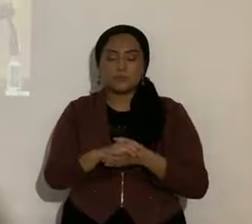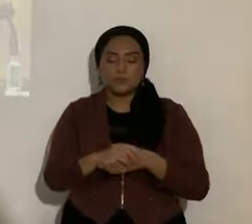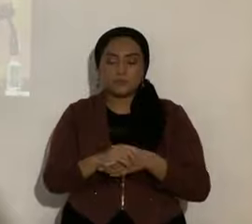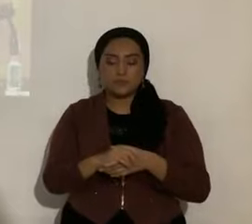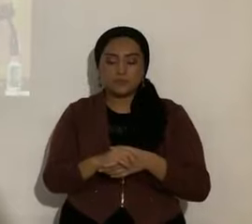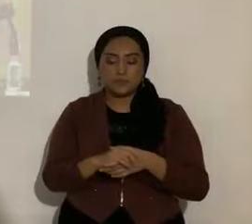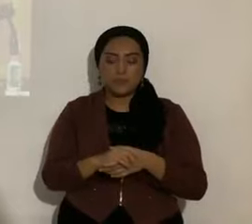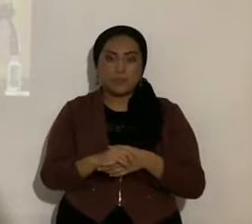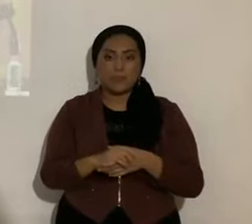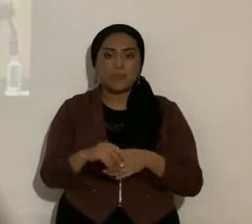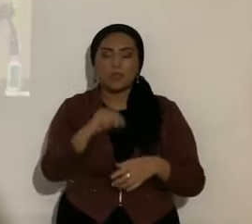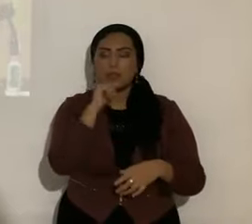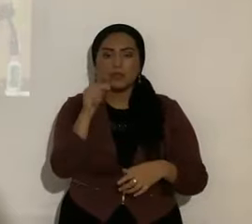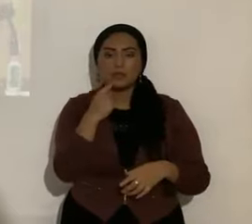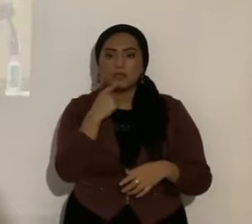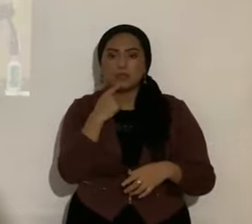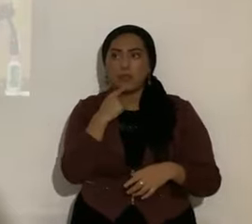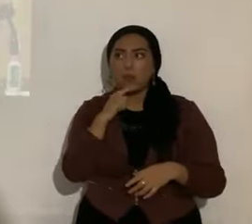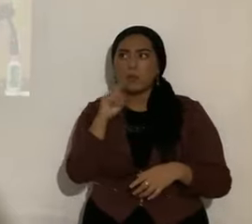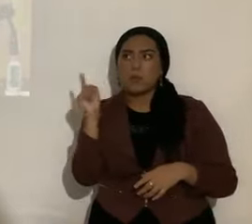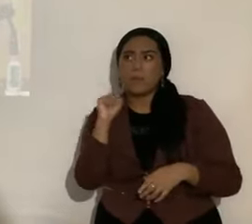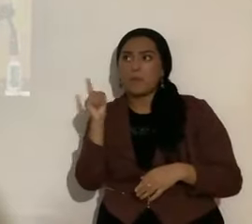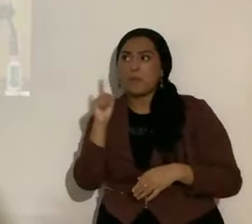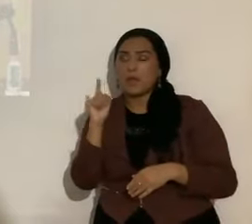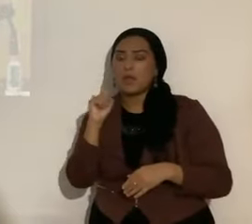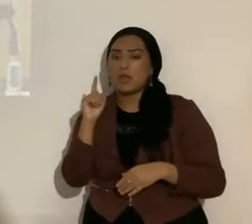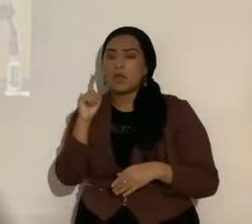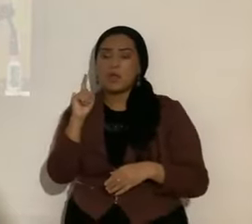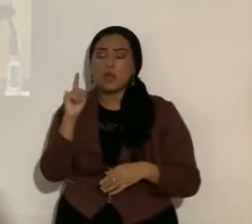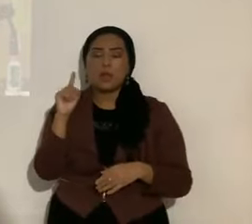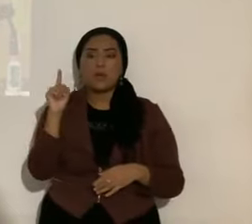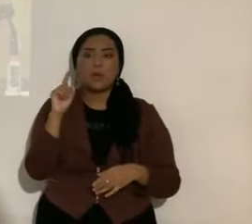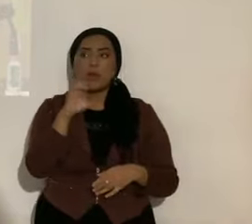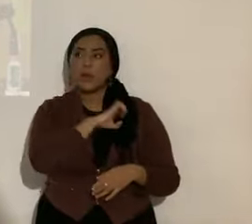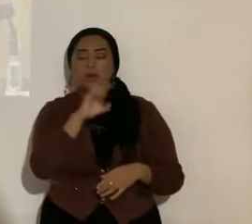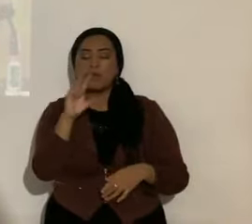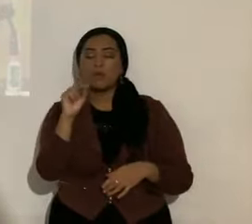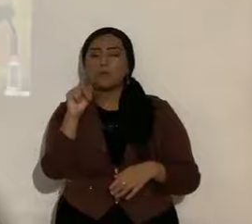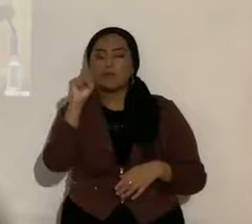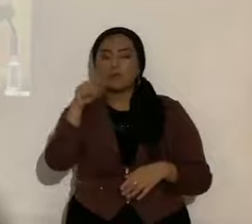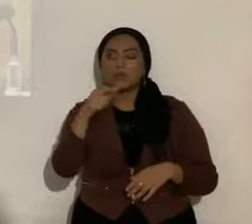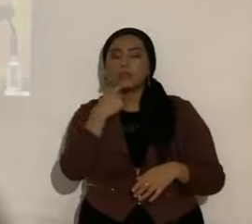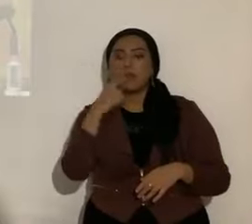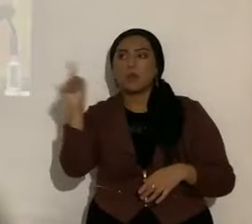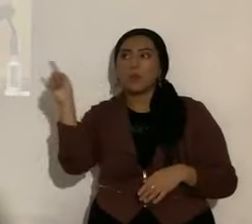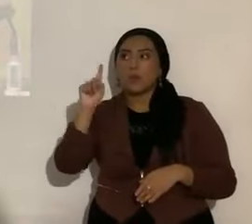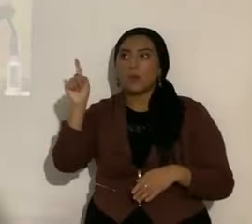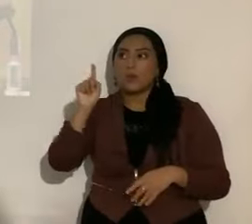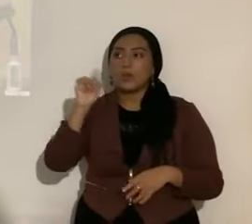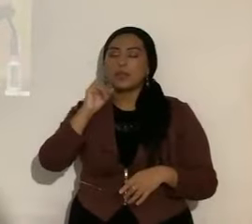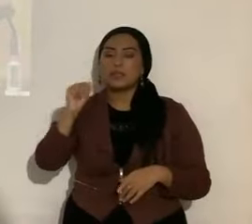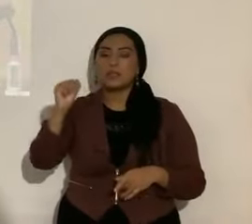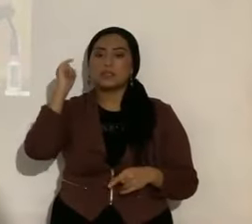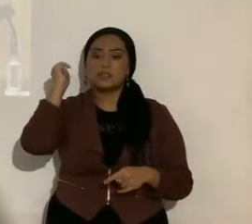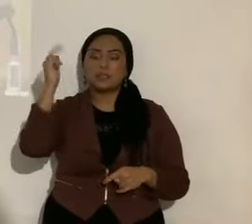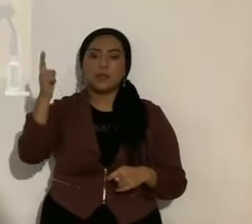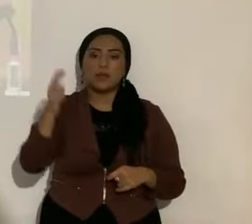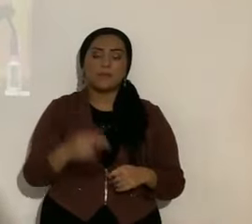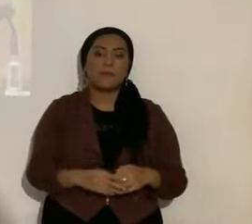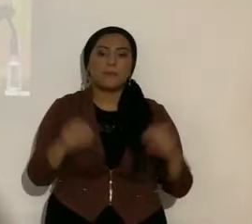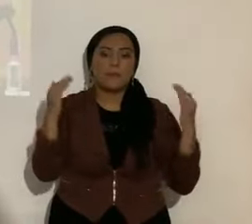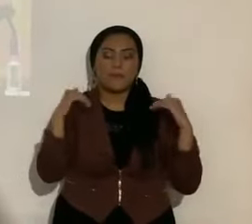Por lo tanto, no decir dónde está Elías, sino dónde está el Elohim de Elías. Ahora,